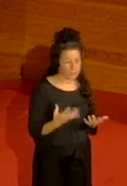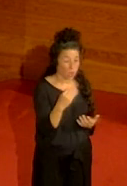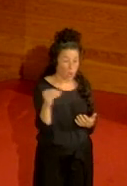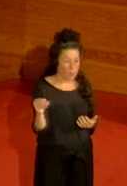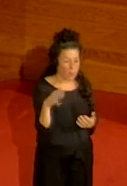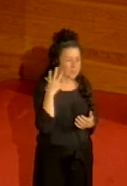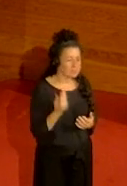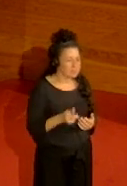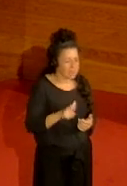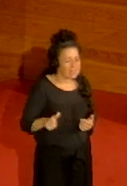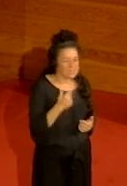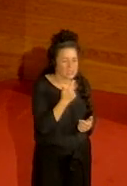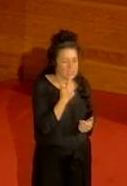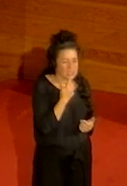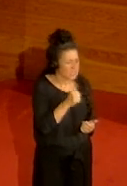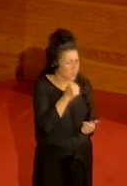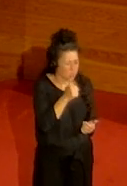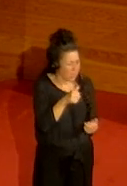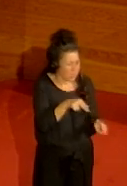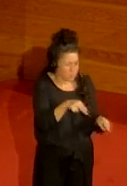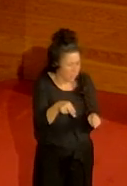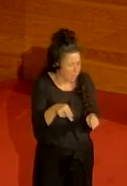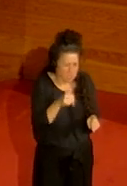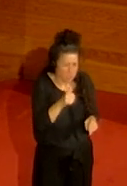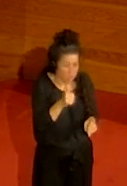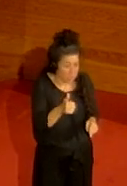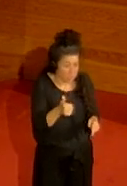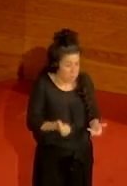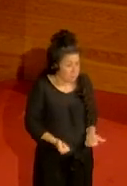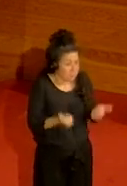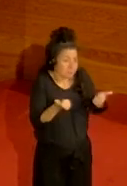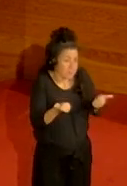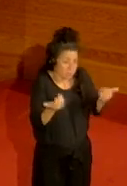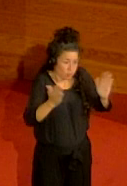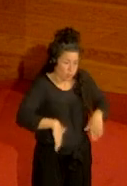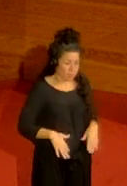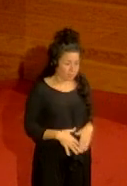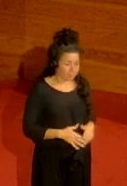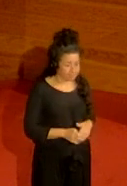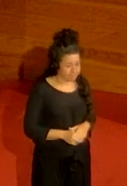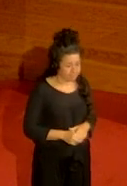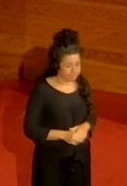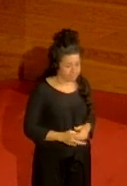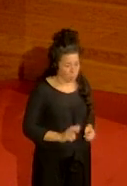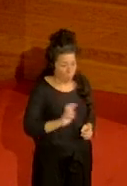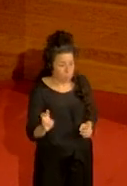jóvenes palestinos es que ellos no quieren las armas es que no se les está dando otra salida porque